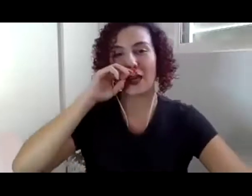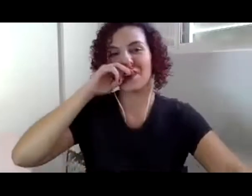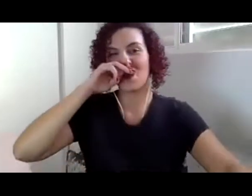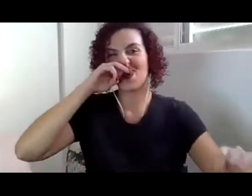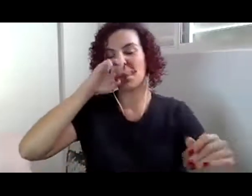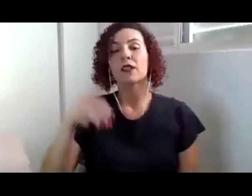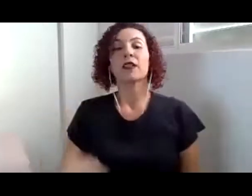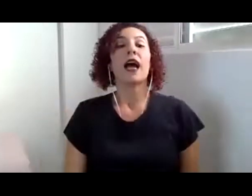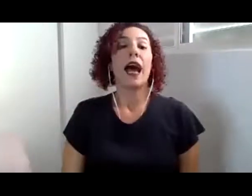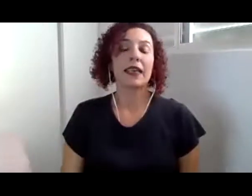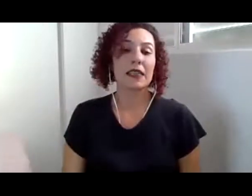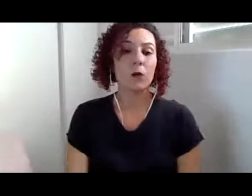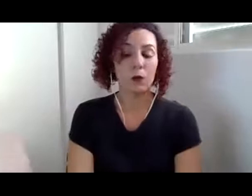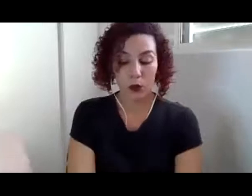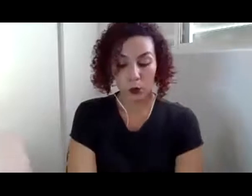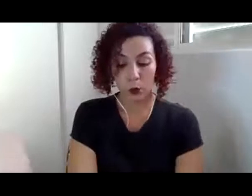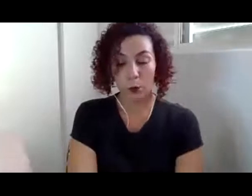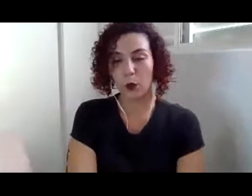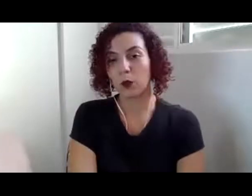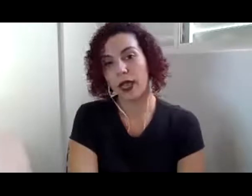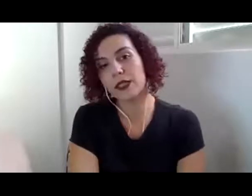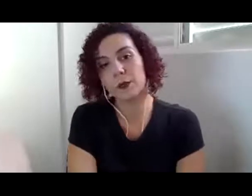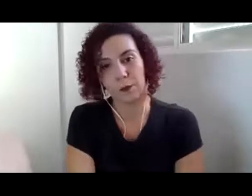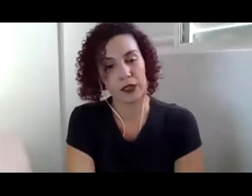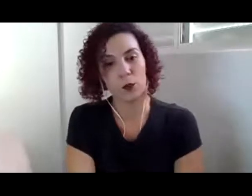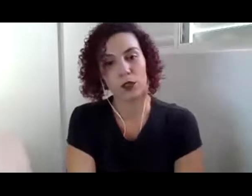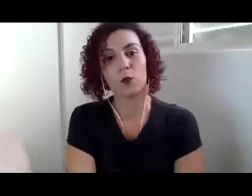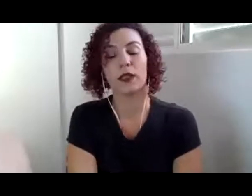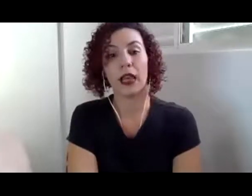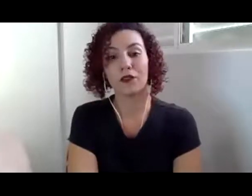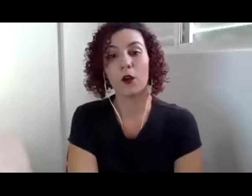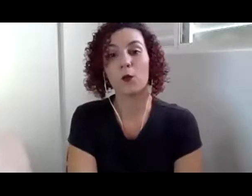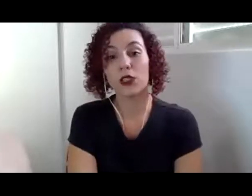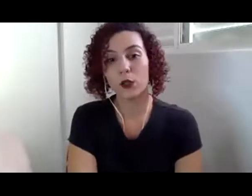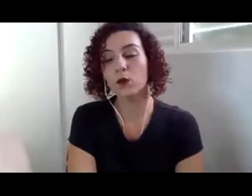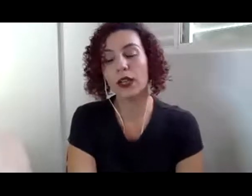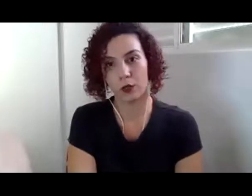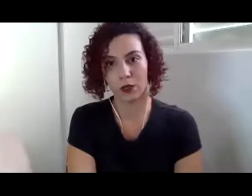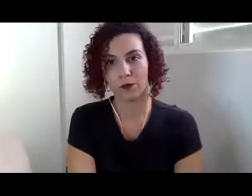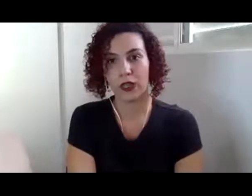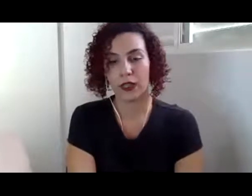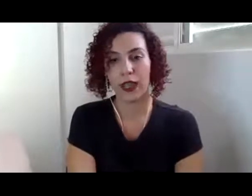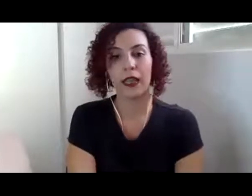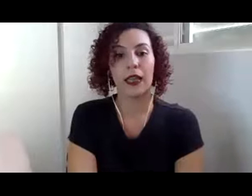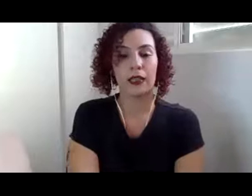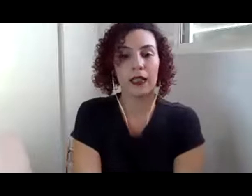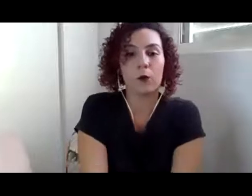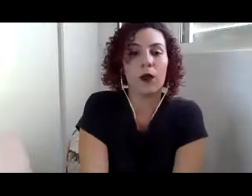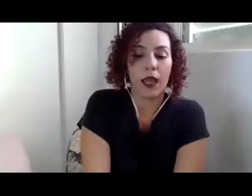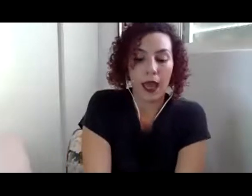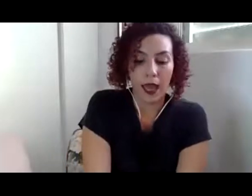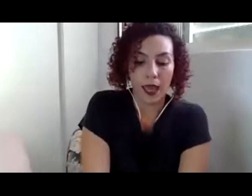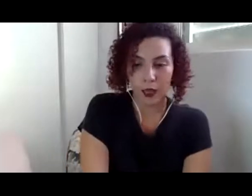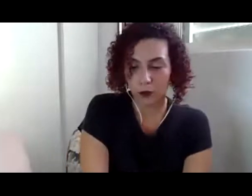Por que é falso? A questão do português para pessoa surda, ela vem como segunda língua, né?